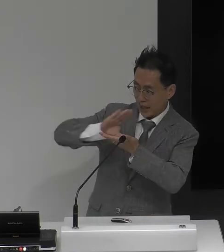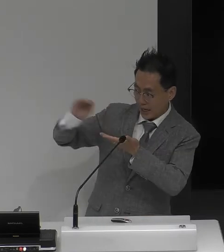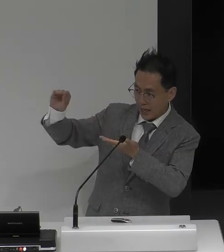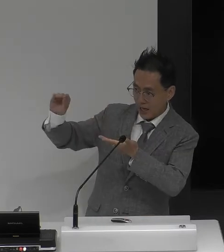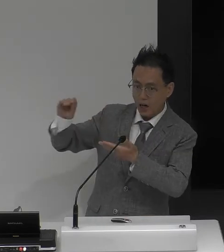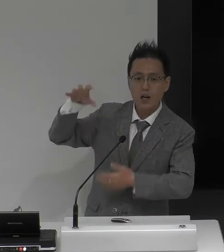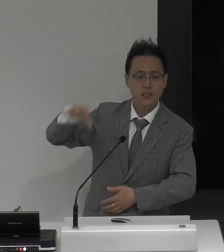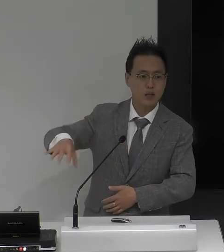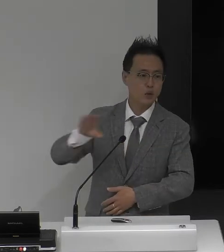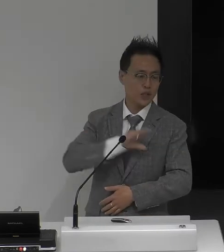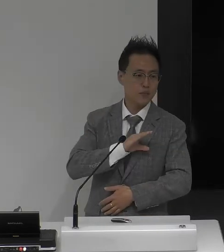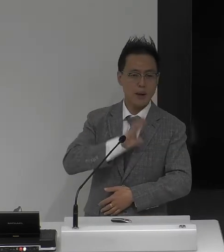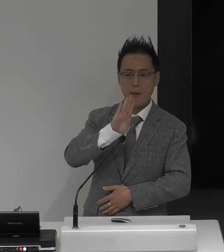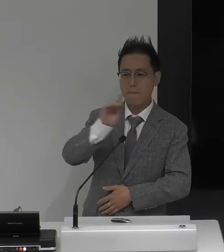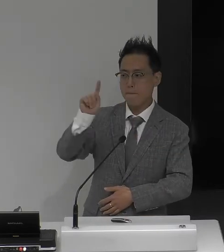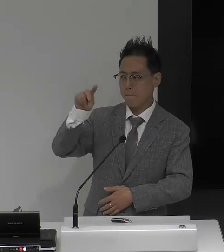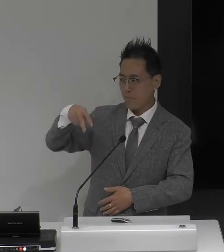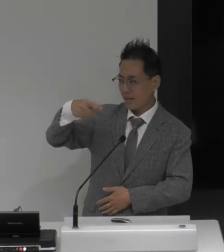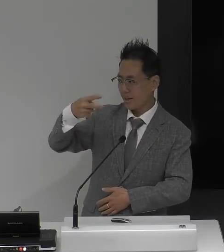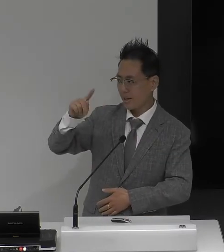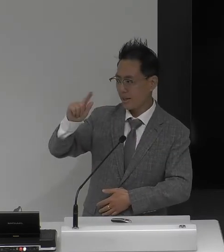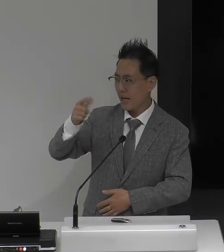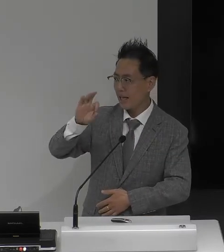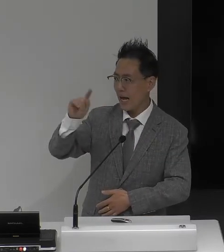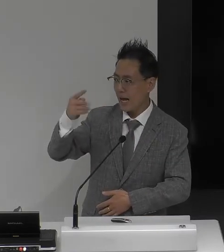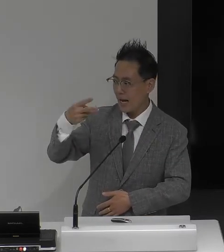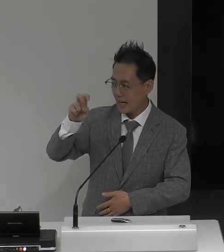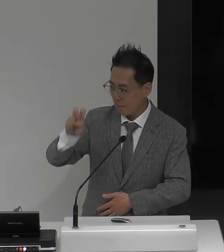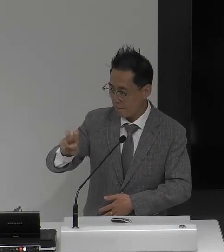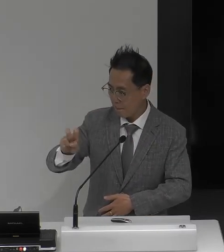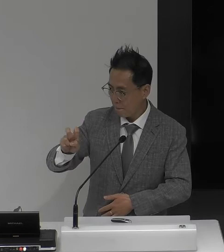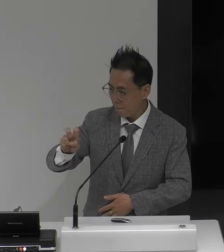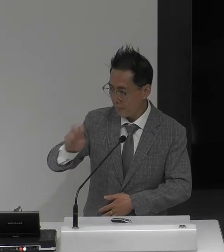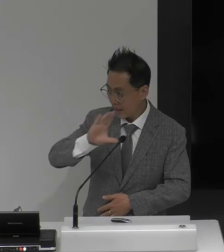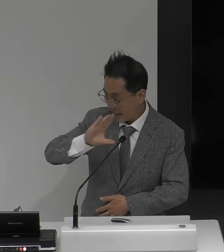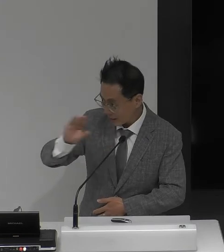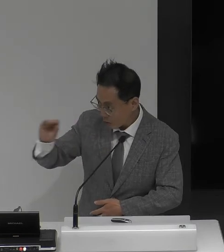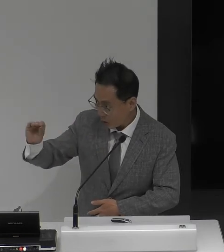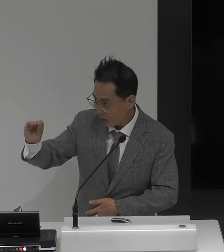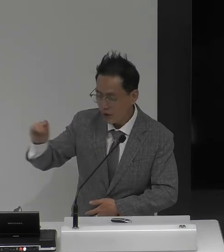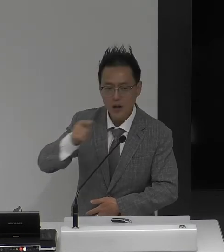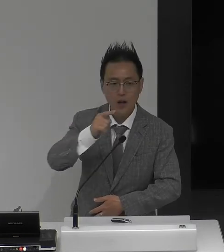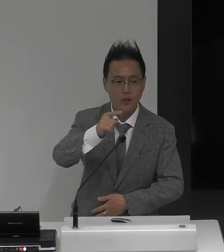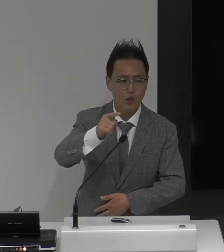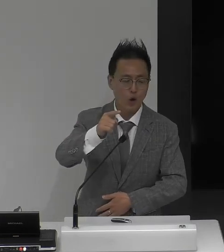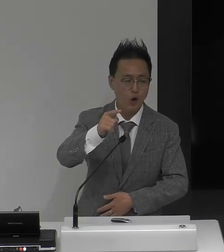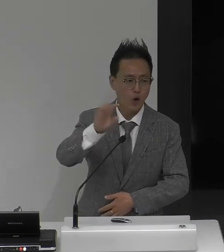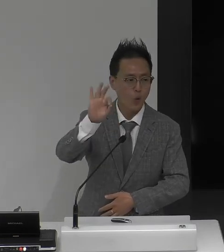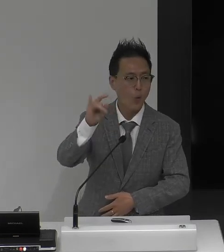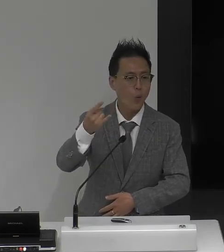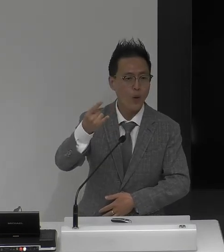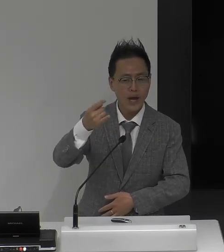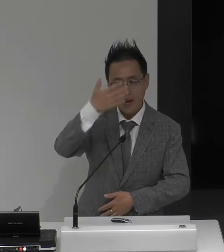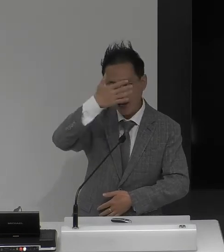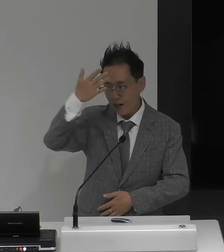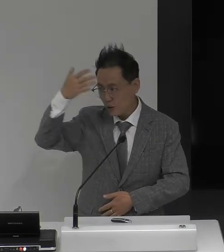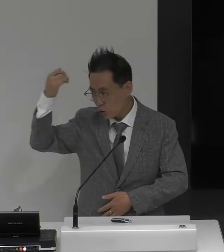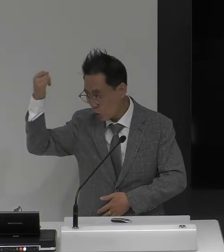가라. 장소 이름 밧단 아람 가서 너